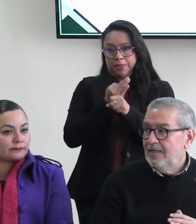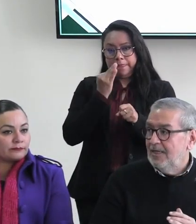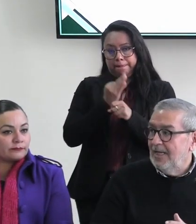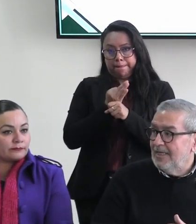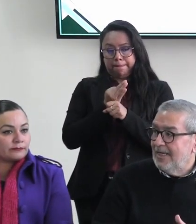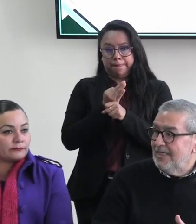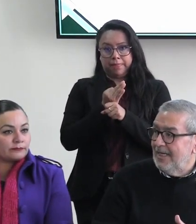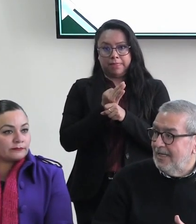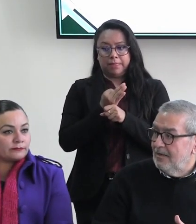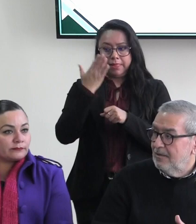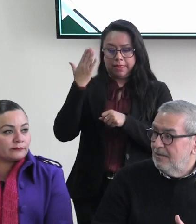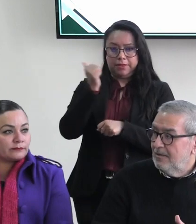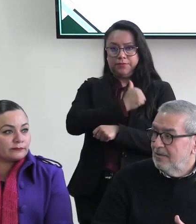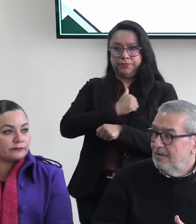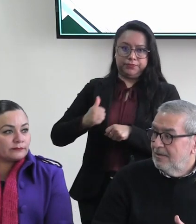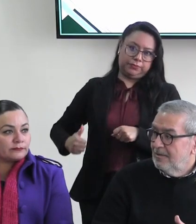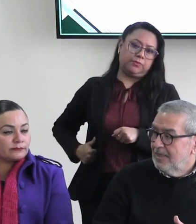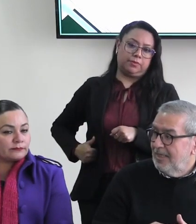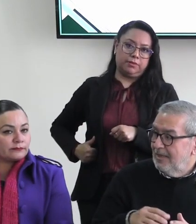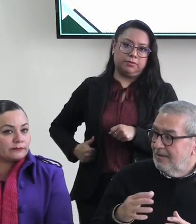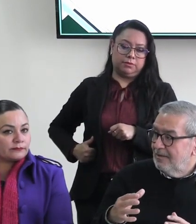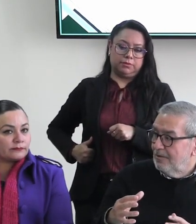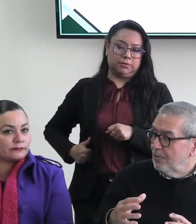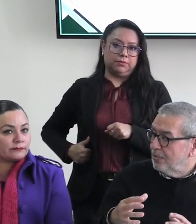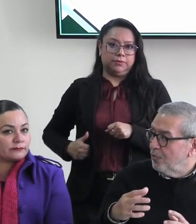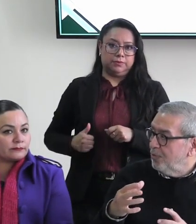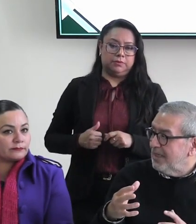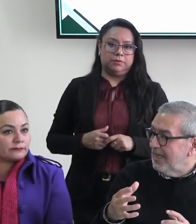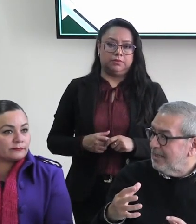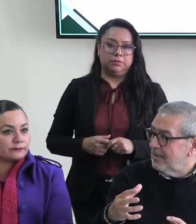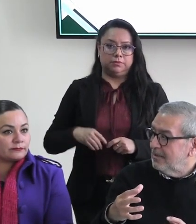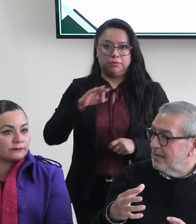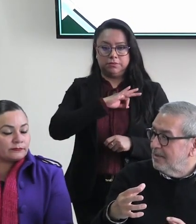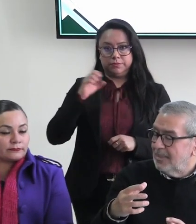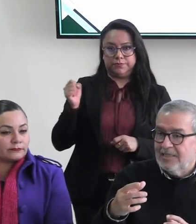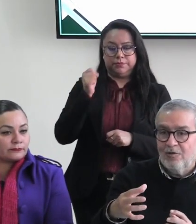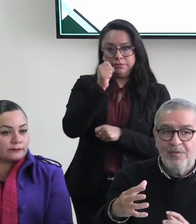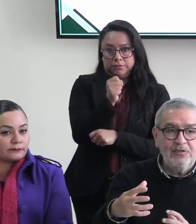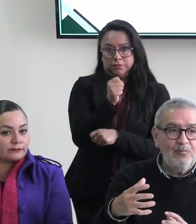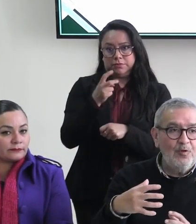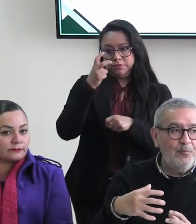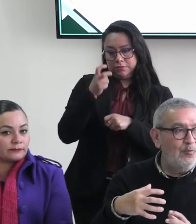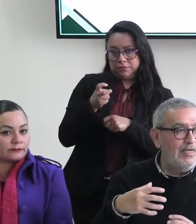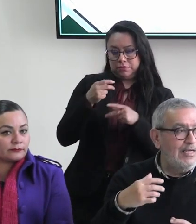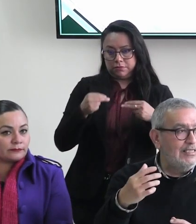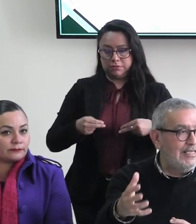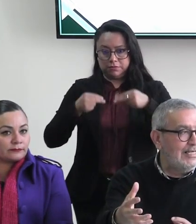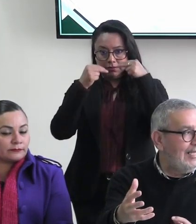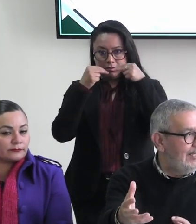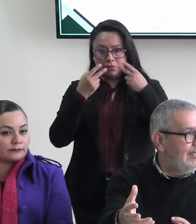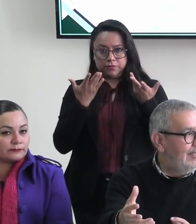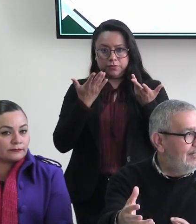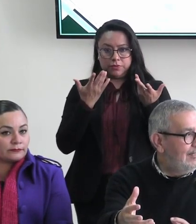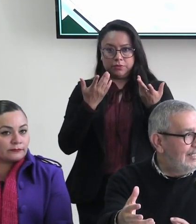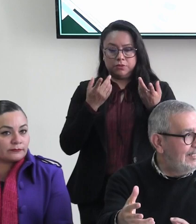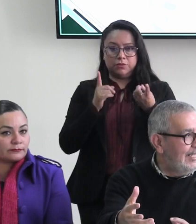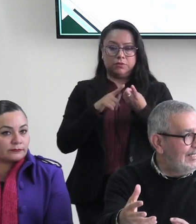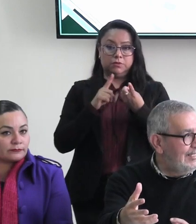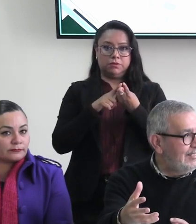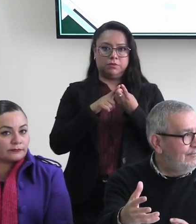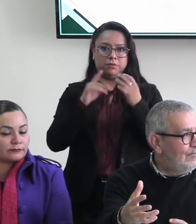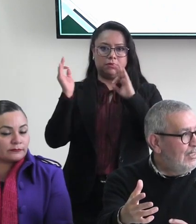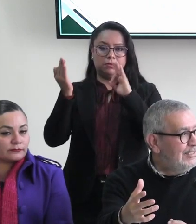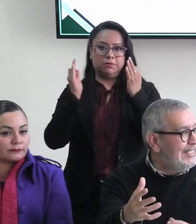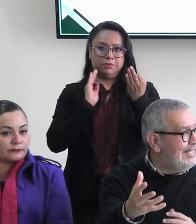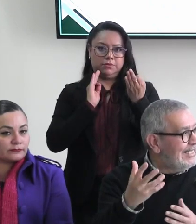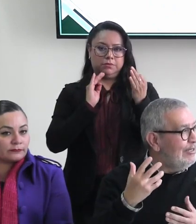de la alcaldía de ubicar este comercio en vía pública cerca del